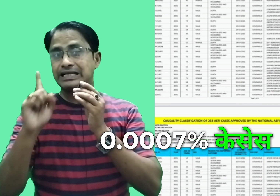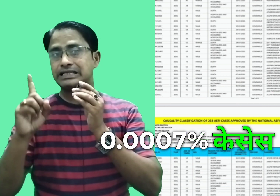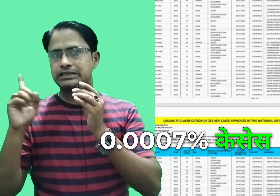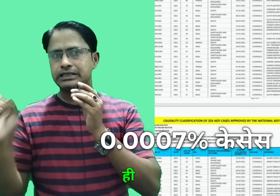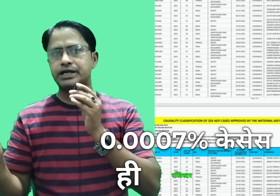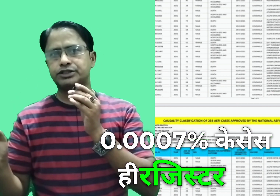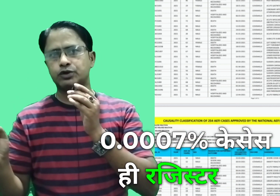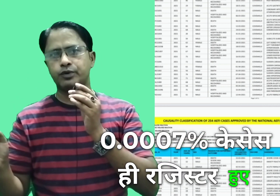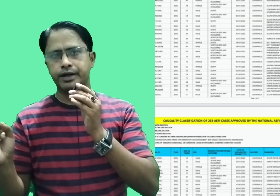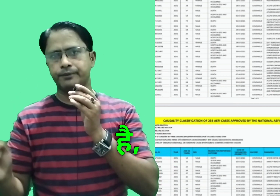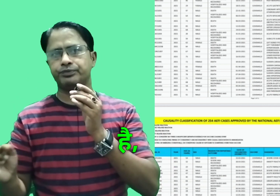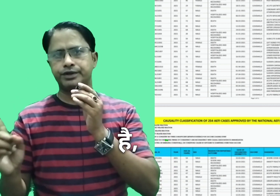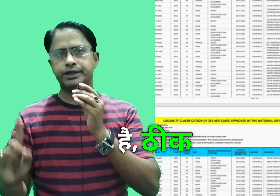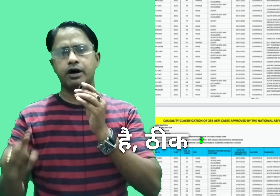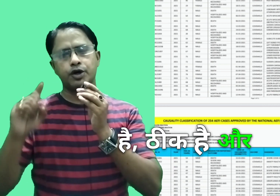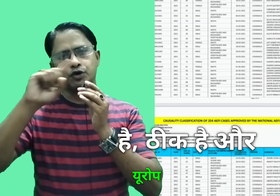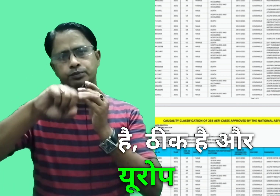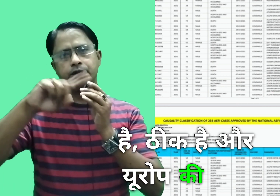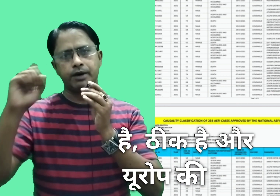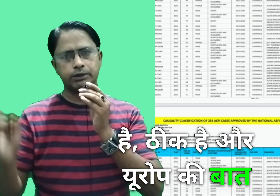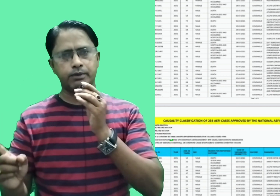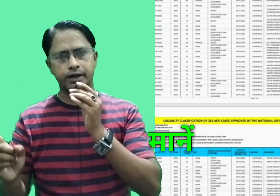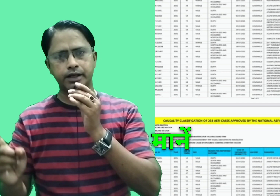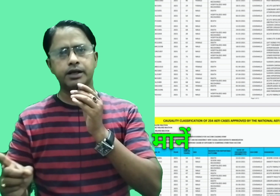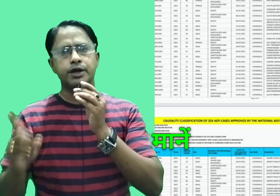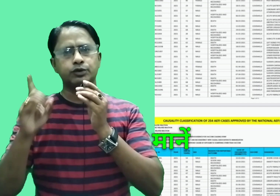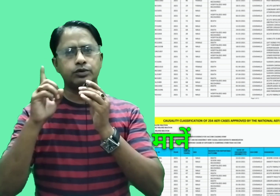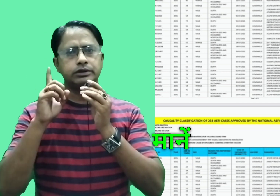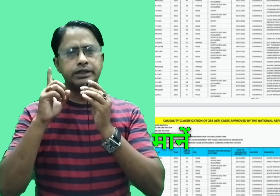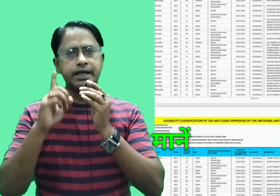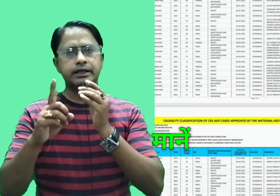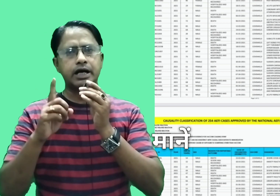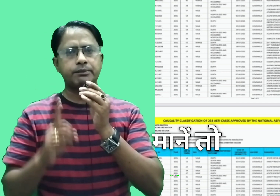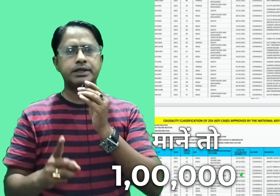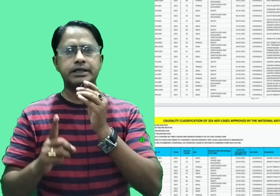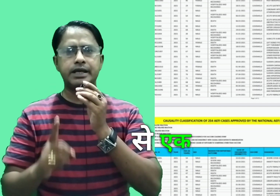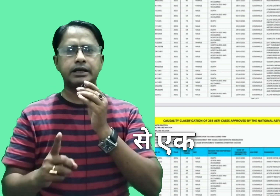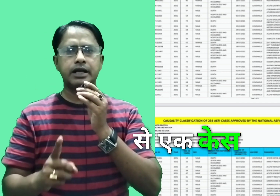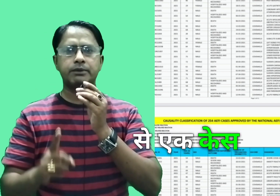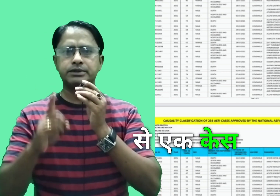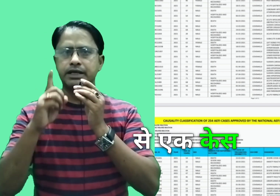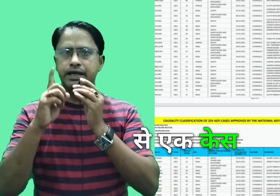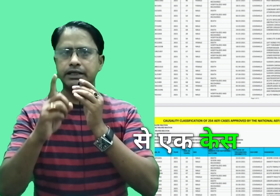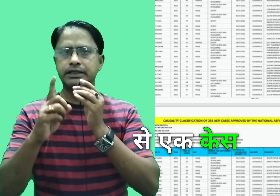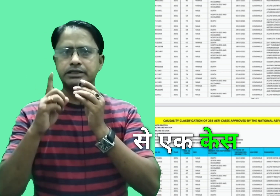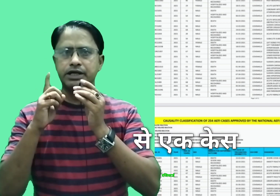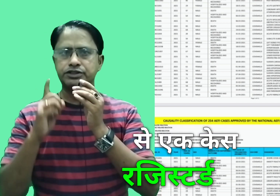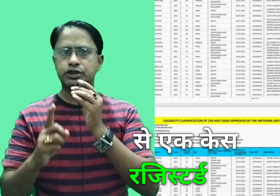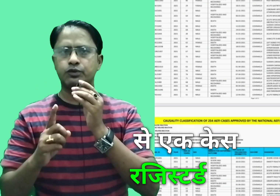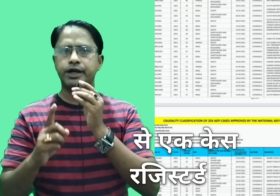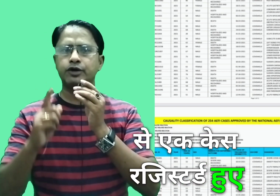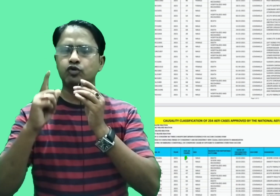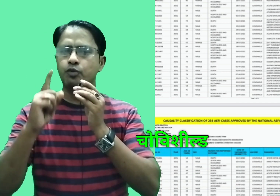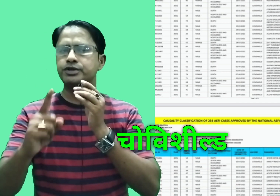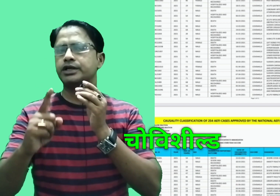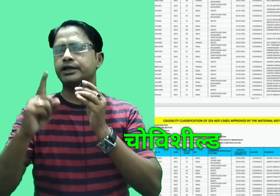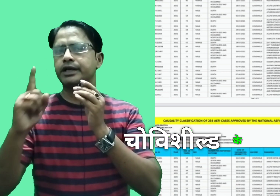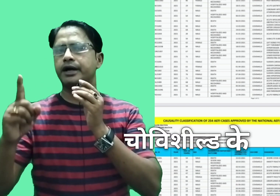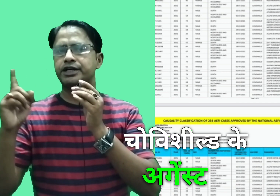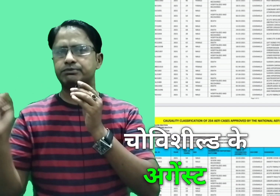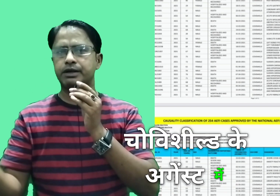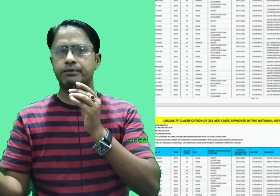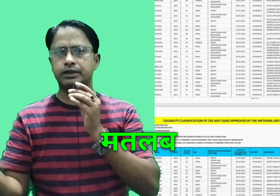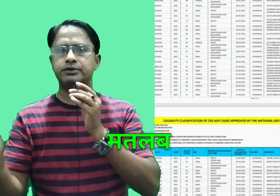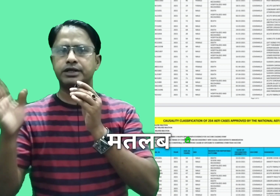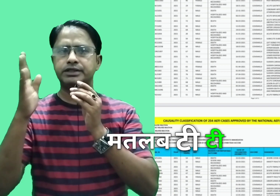0.007% केसेस ही रजिस्टर्ड हुए हैं। ठीक है, और यूरोप की बात माने तो 1 लाख में से एक केस रजिस्टर्ड हुए हैं कोविशील्ड